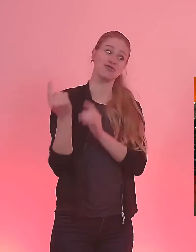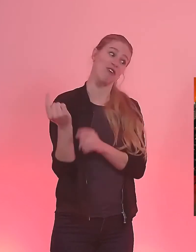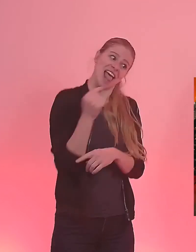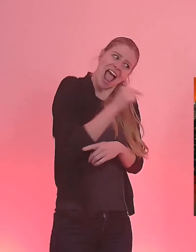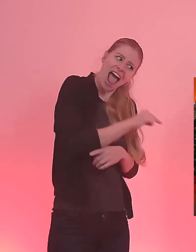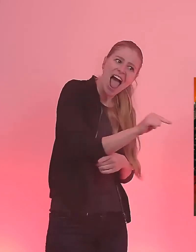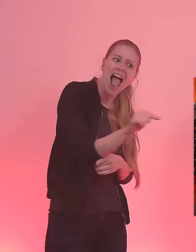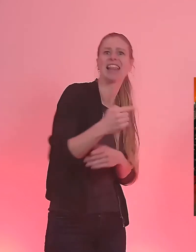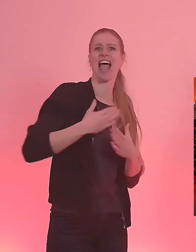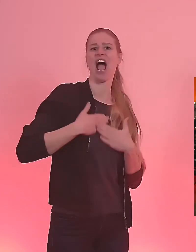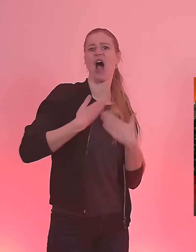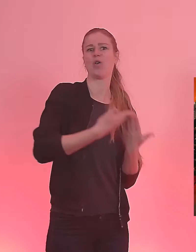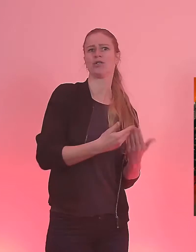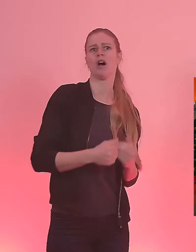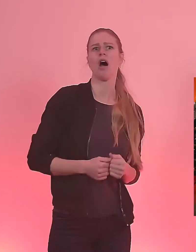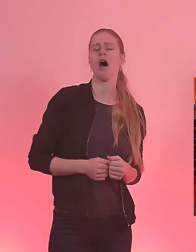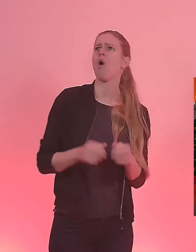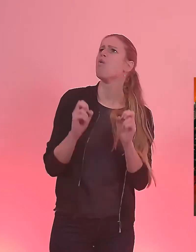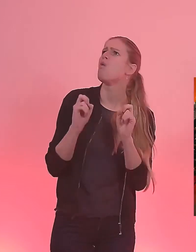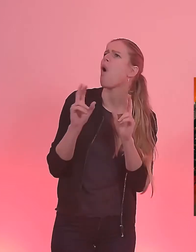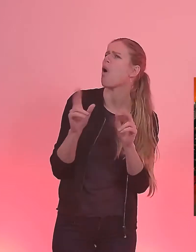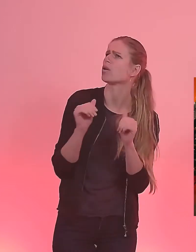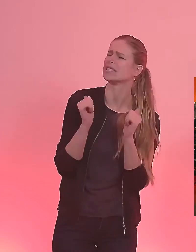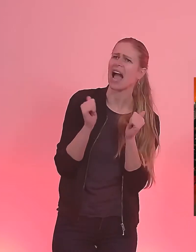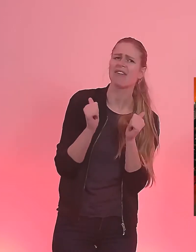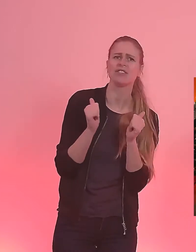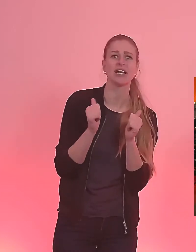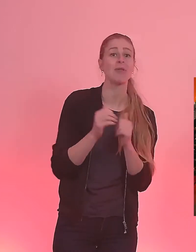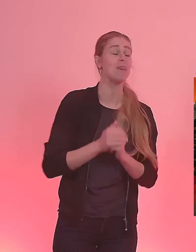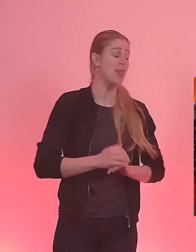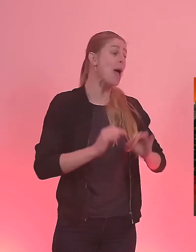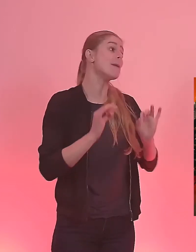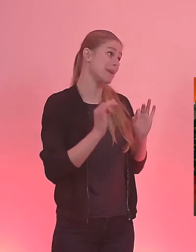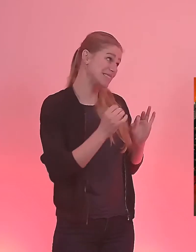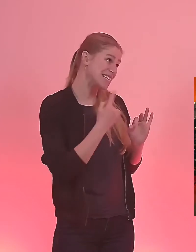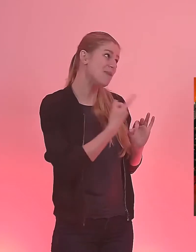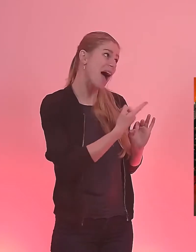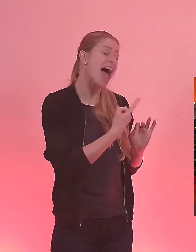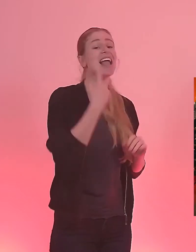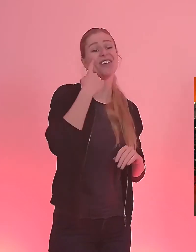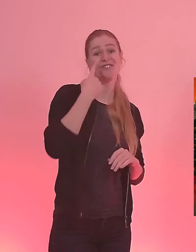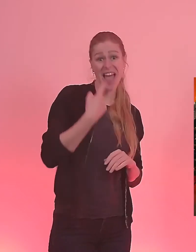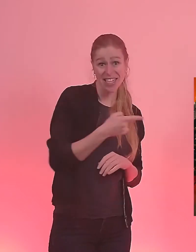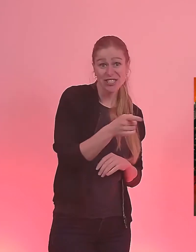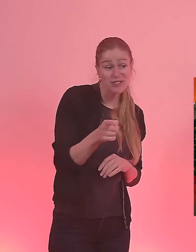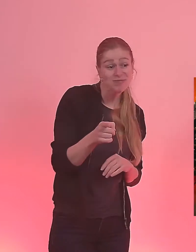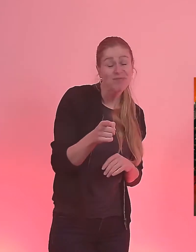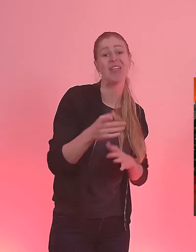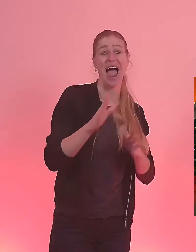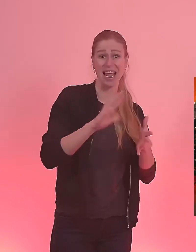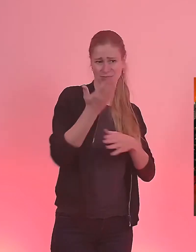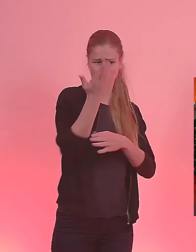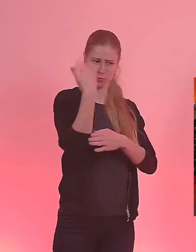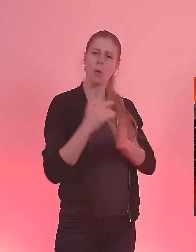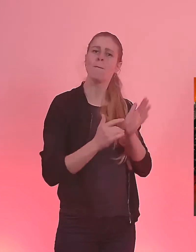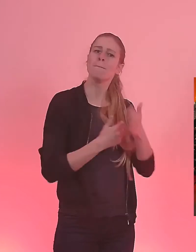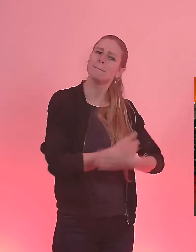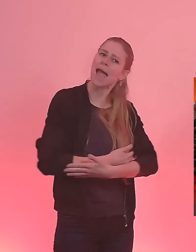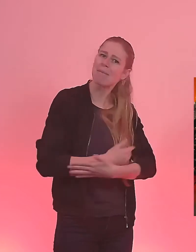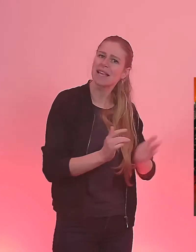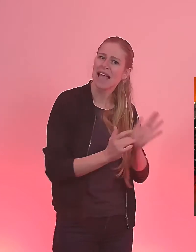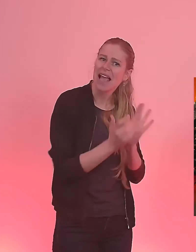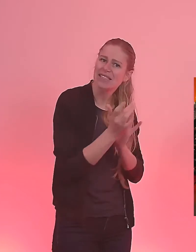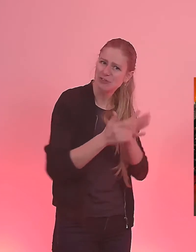Dat is gaaf, zeg. Ja, heel gaaf. Precies, pa. En weet je, eigenlijk is toen baby Jezus geboren was... eigenlijk ook gewoon